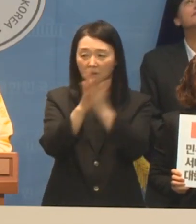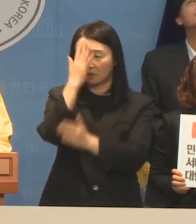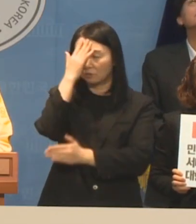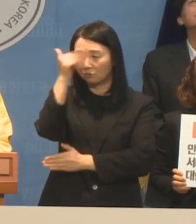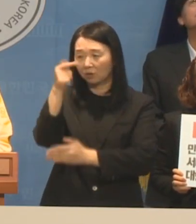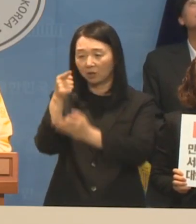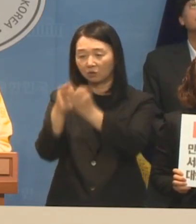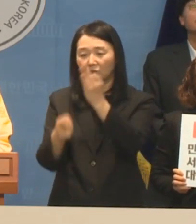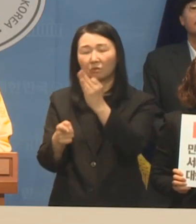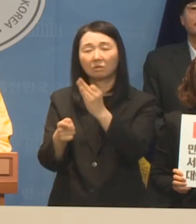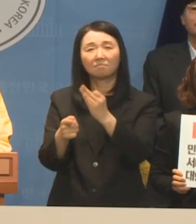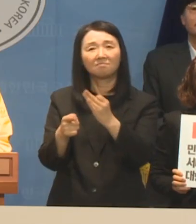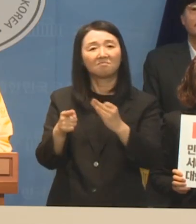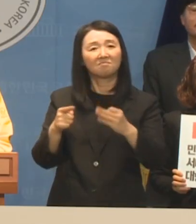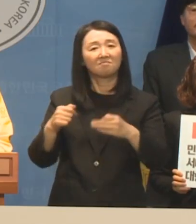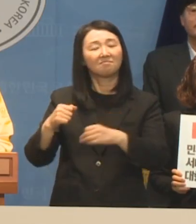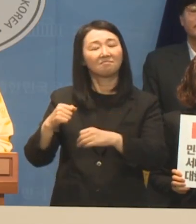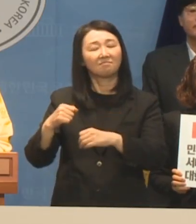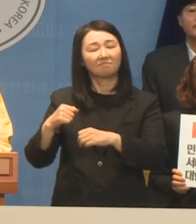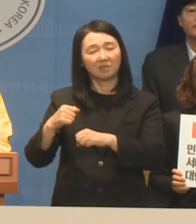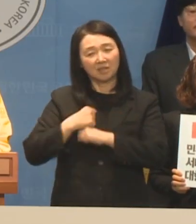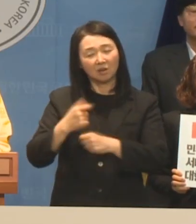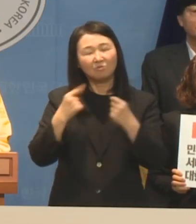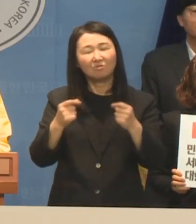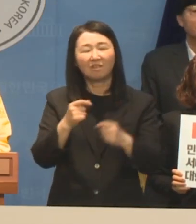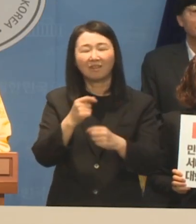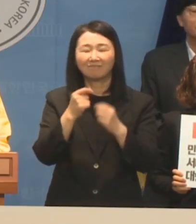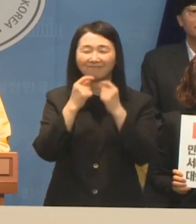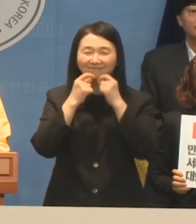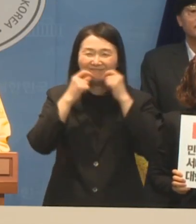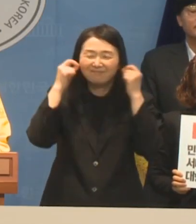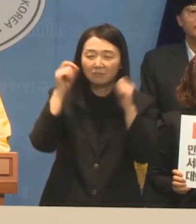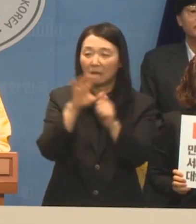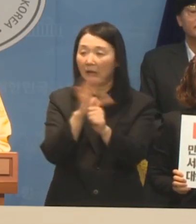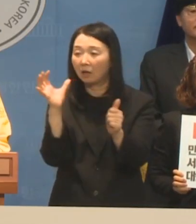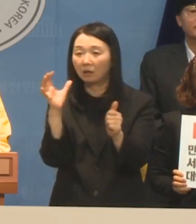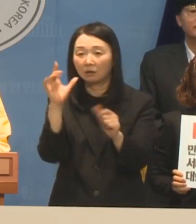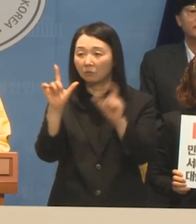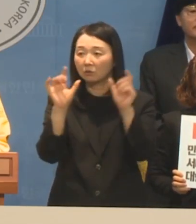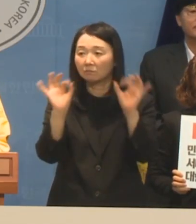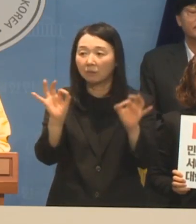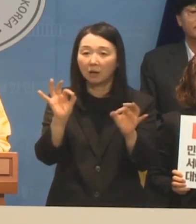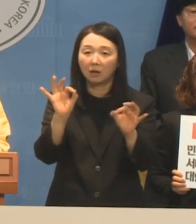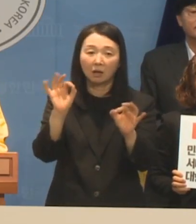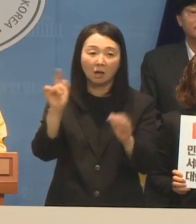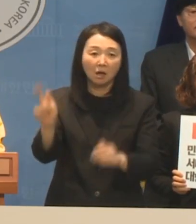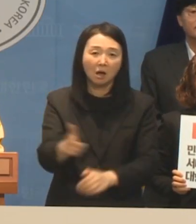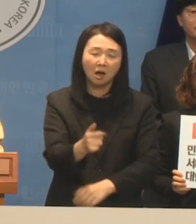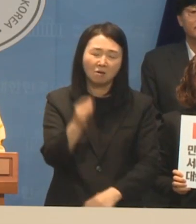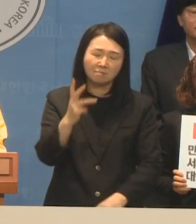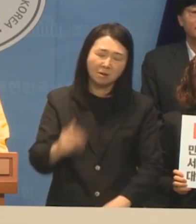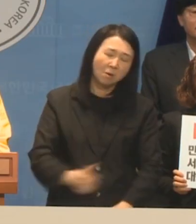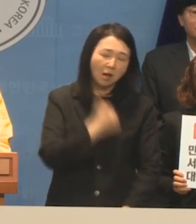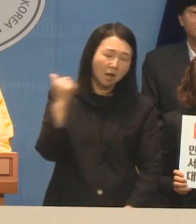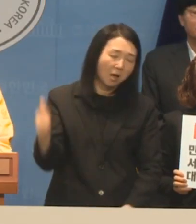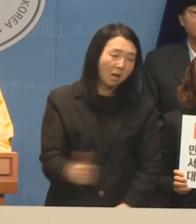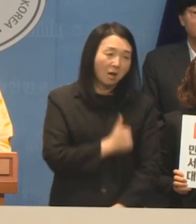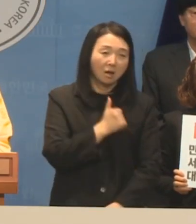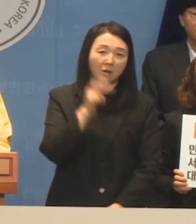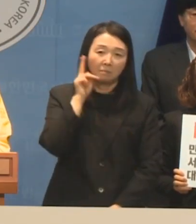윤석열이 마치 개선 장군이라도 되는 것처럼 웃으면서 감옥에 나오는 것을 보면서 하루에도 몇 번씩 우라통이 치밀어